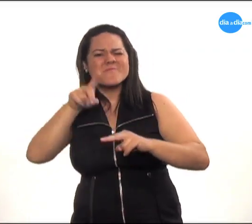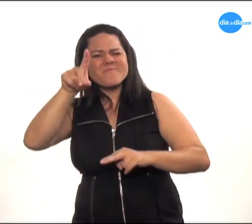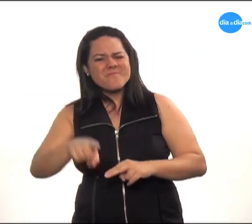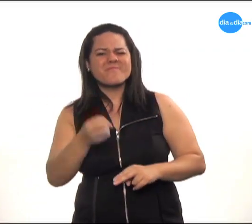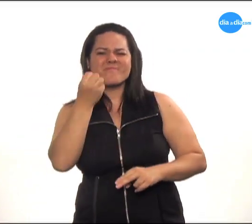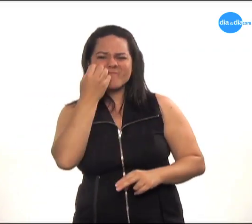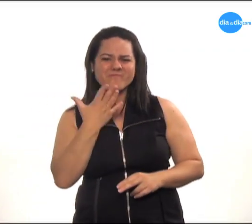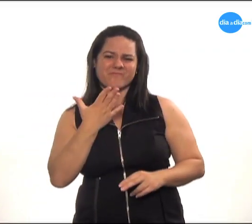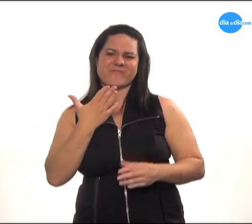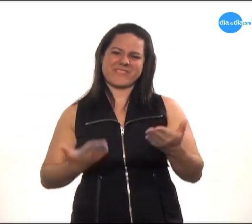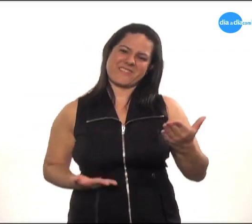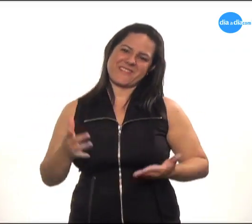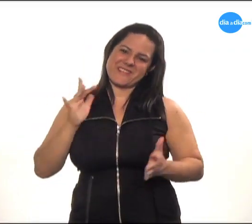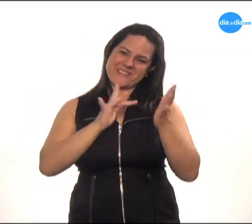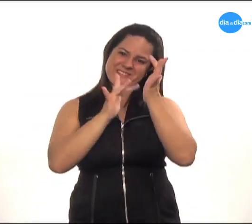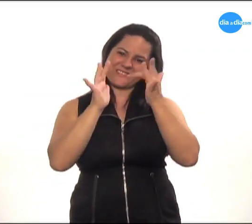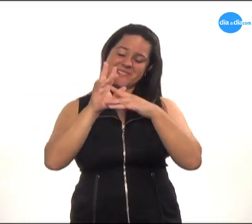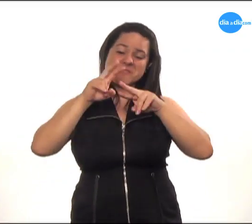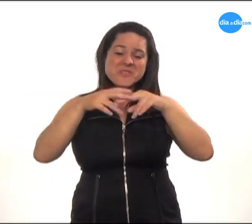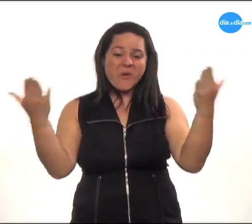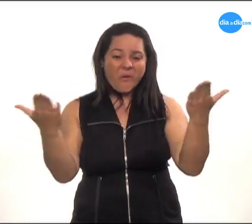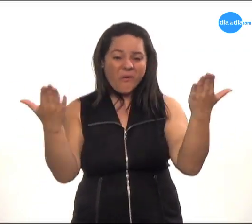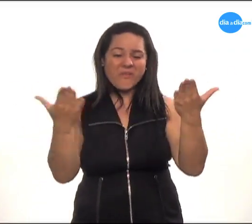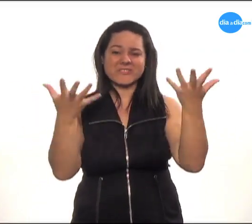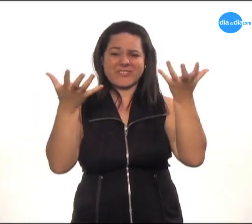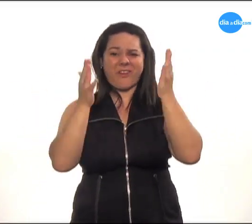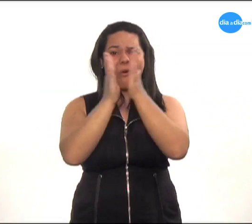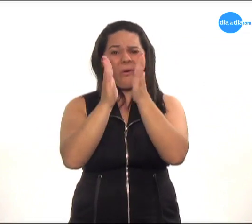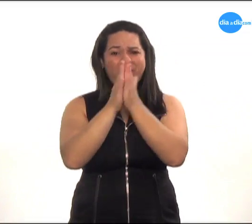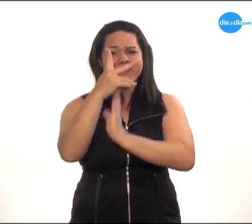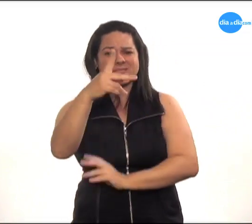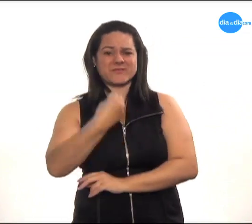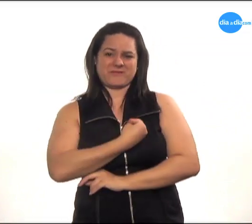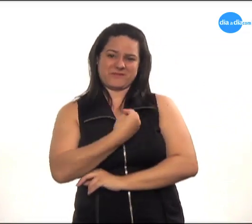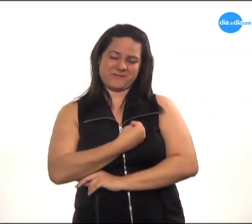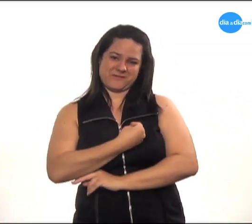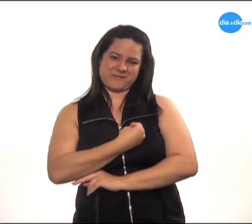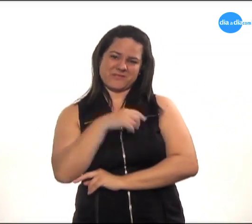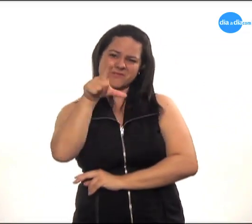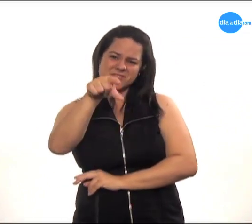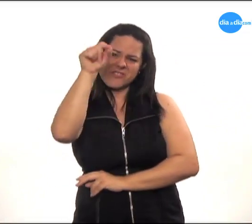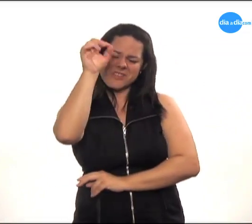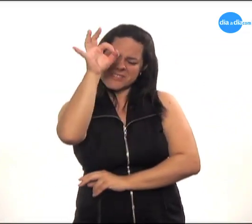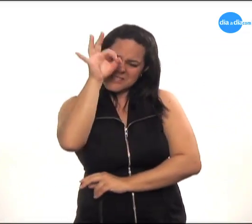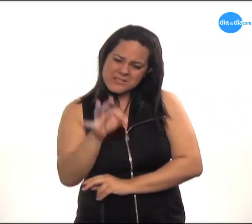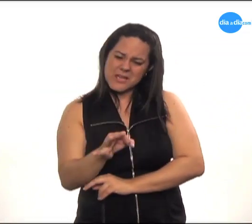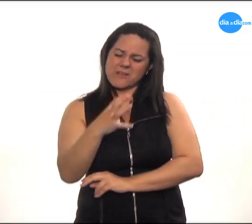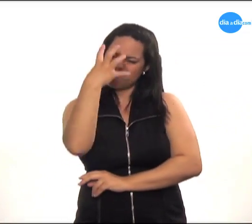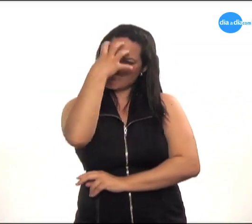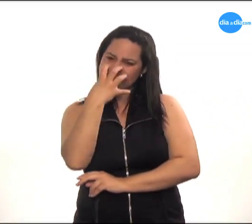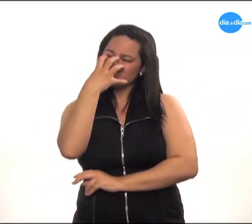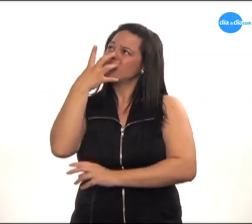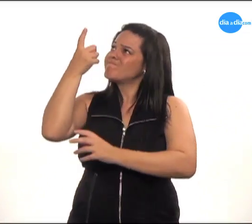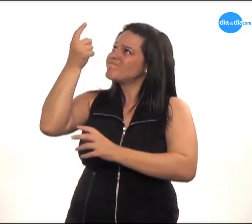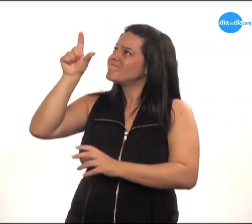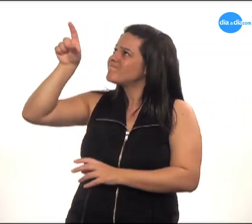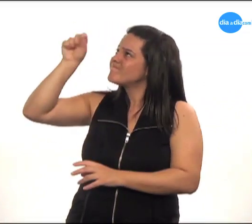eu queria orar com você. E queria convidar você a tomar uma decisão séria com Deus.